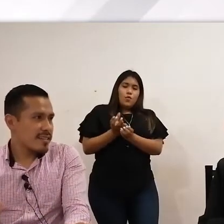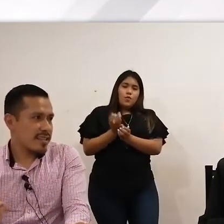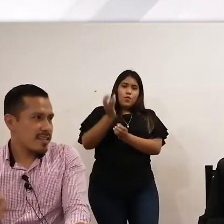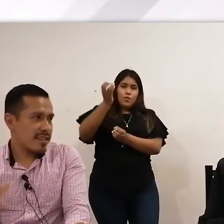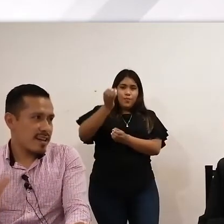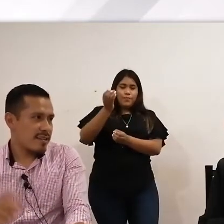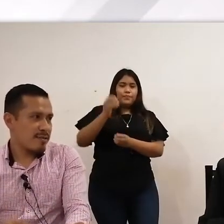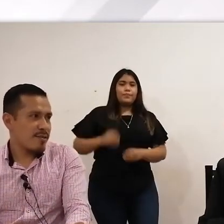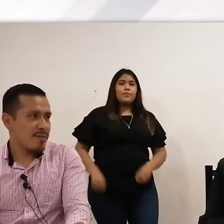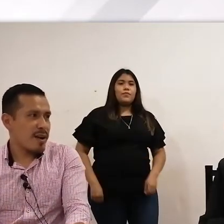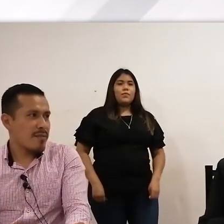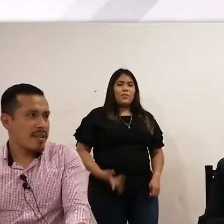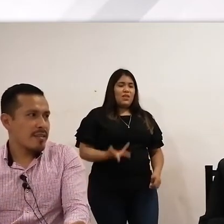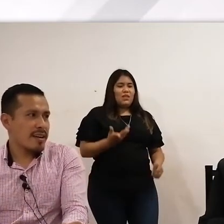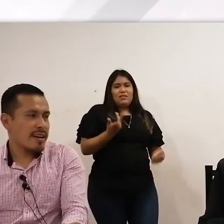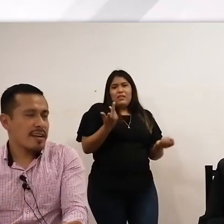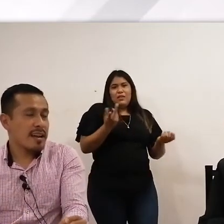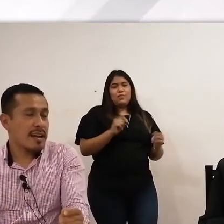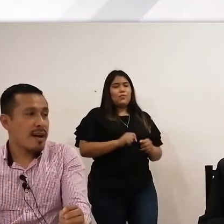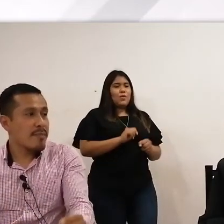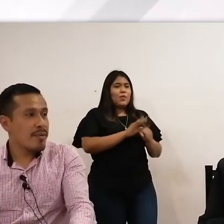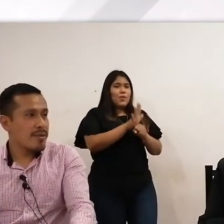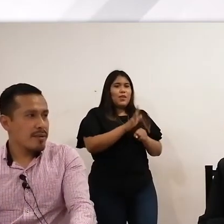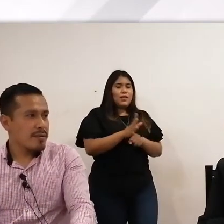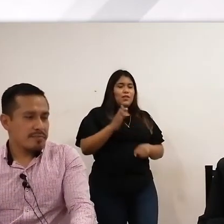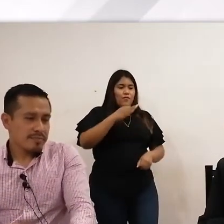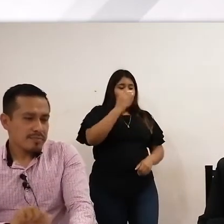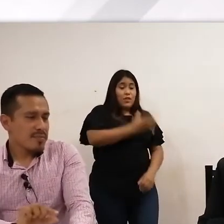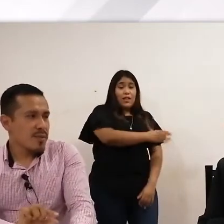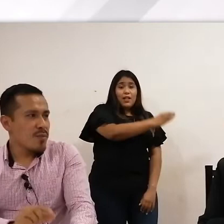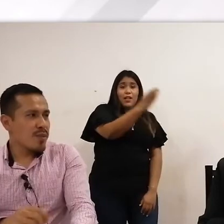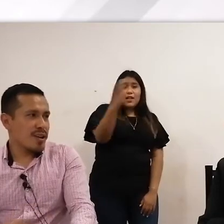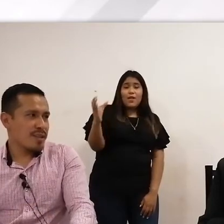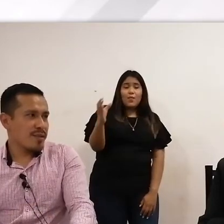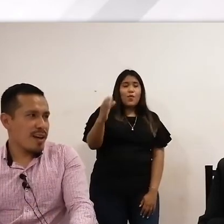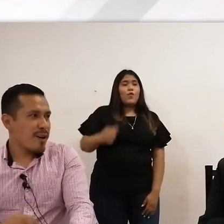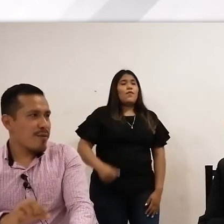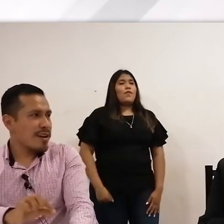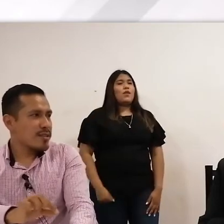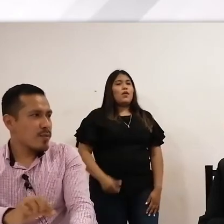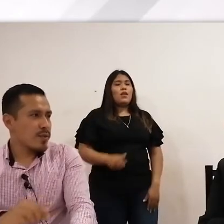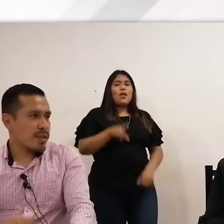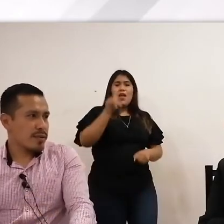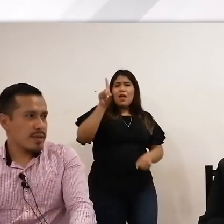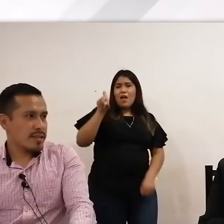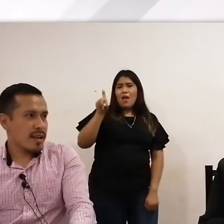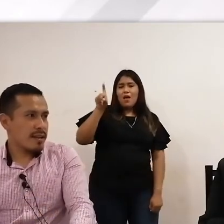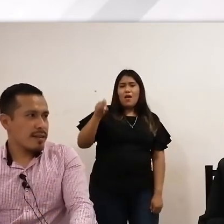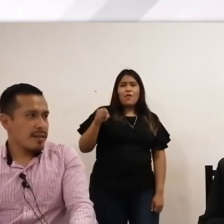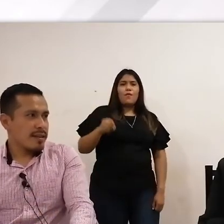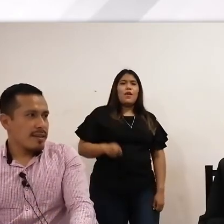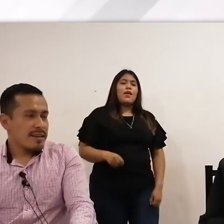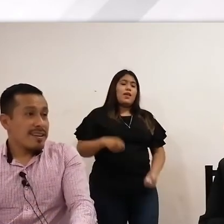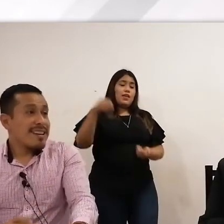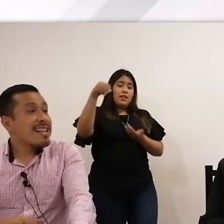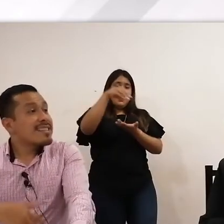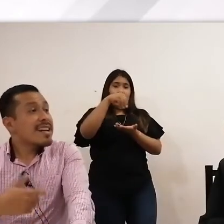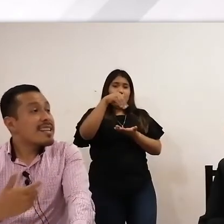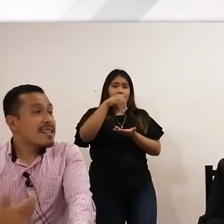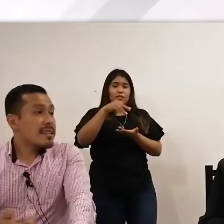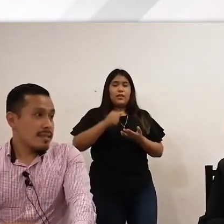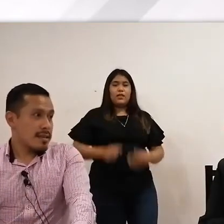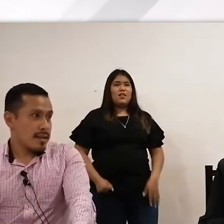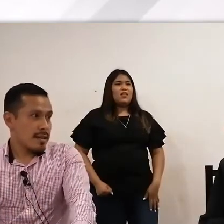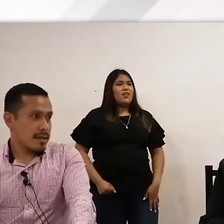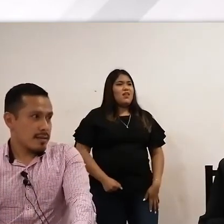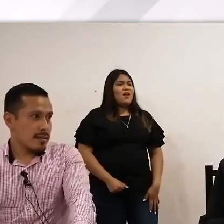de esas que se dan normalmente en el campo, un poquito de agua y su puñito de sal. Las